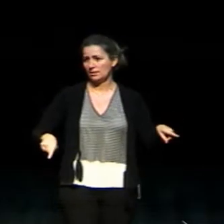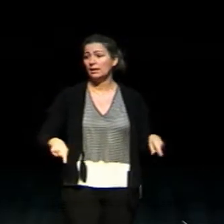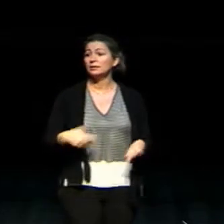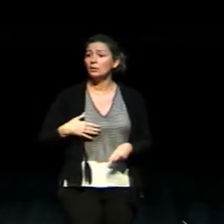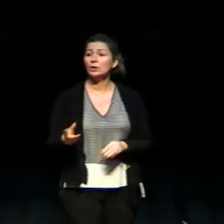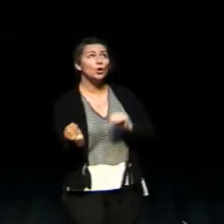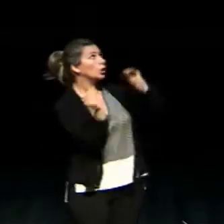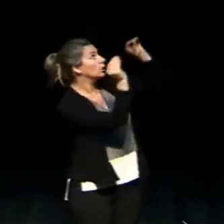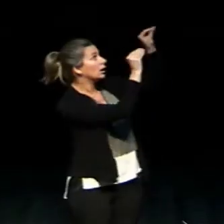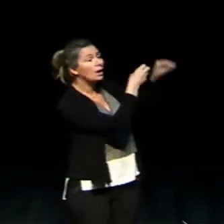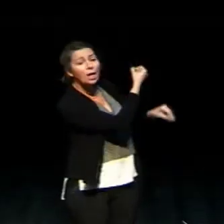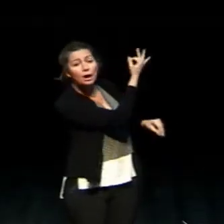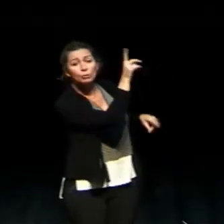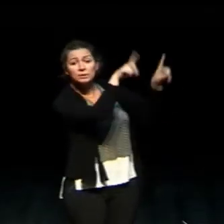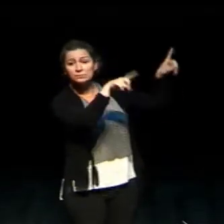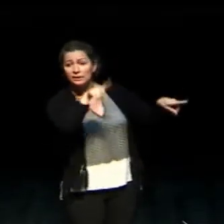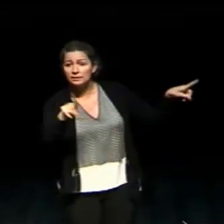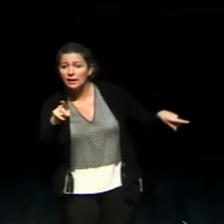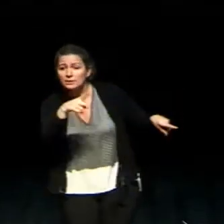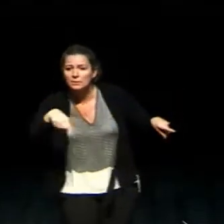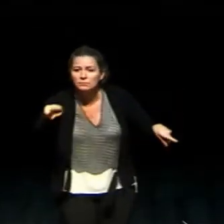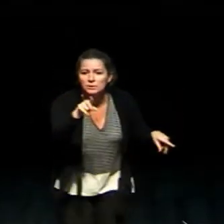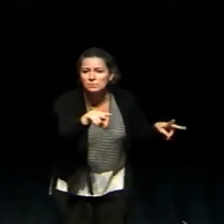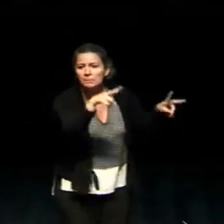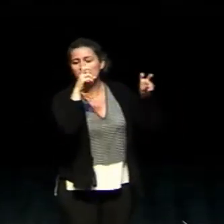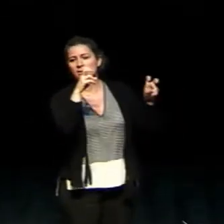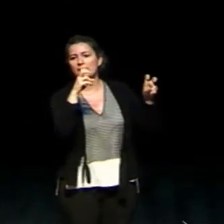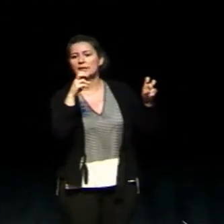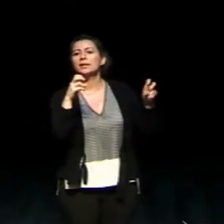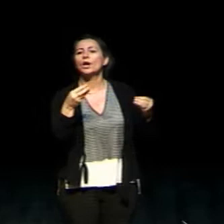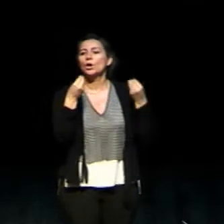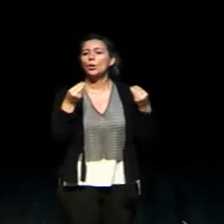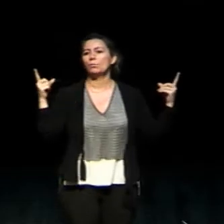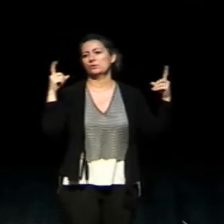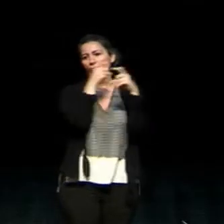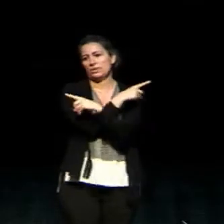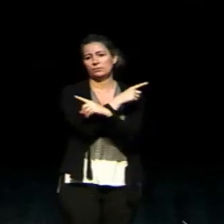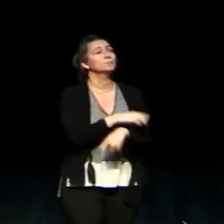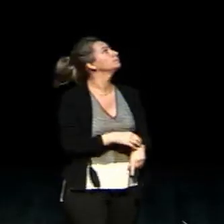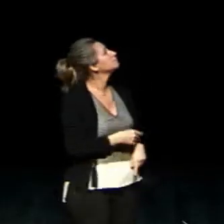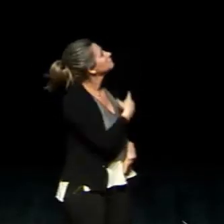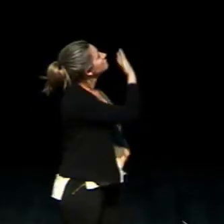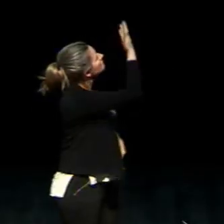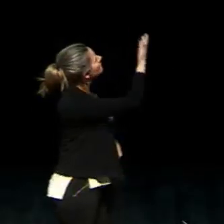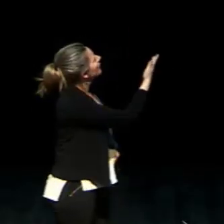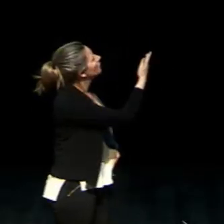têm o mesmo nível de consciência sobre a língua, o que pensam sobre a língua. Então, isso é muito, muito